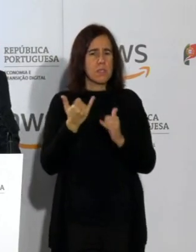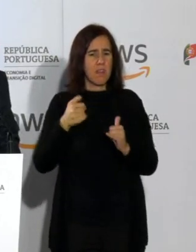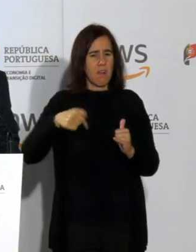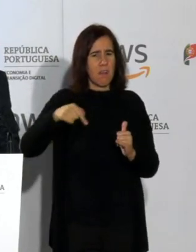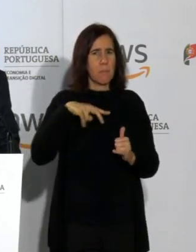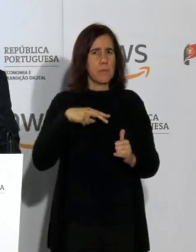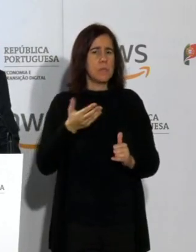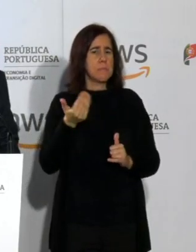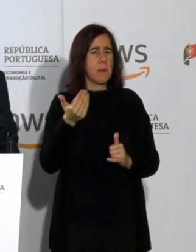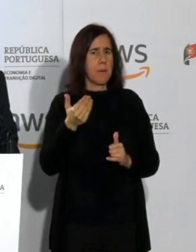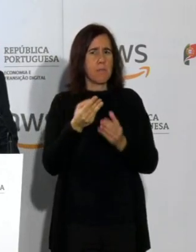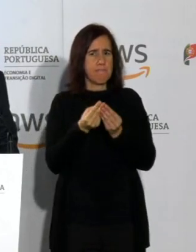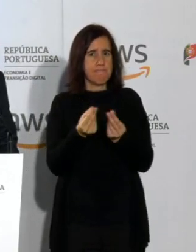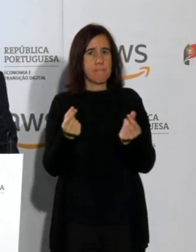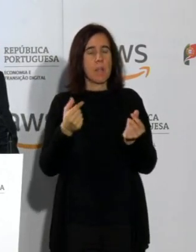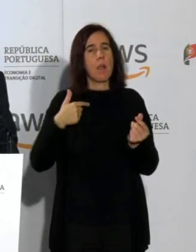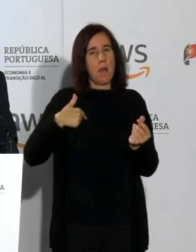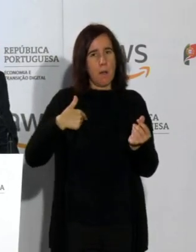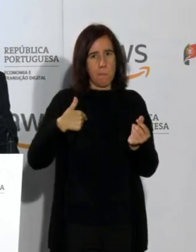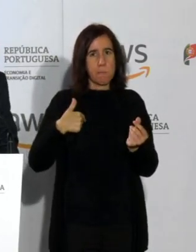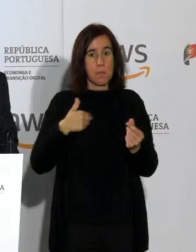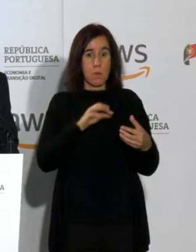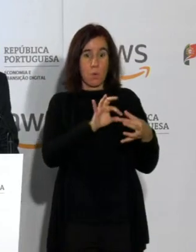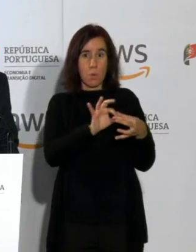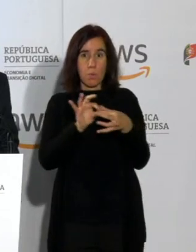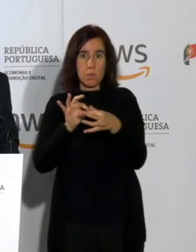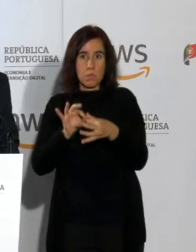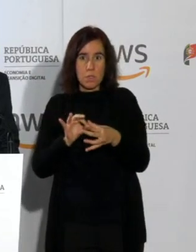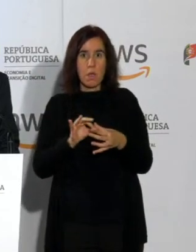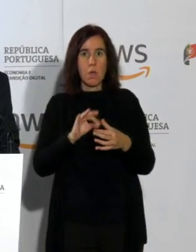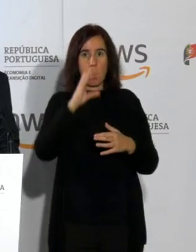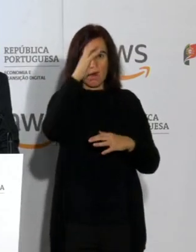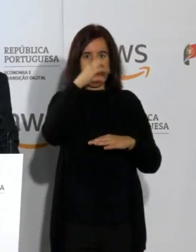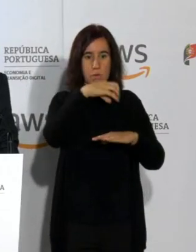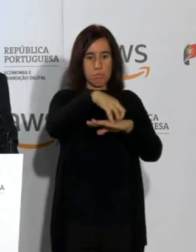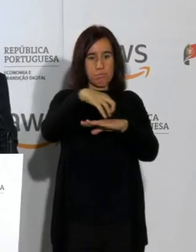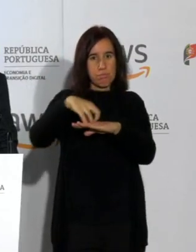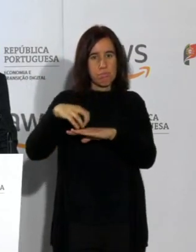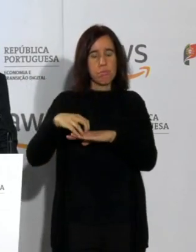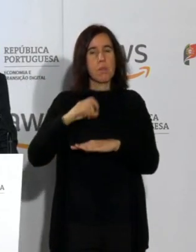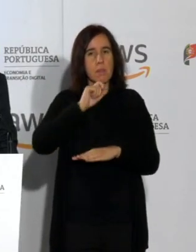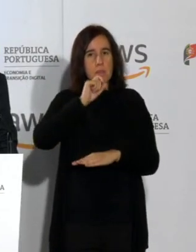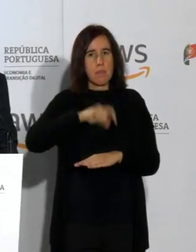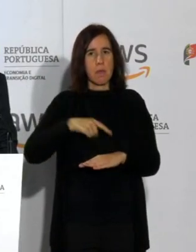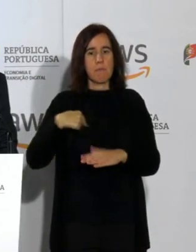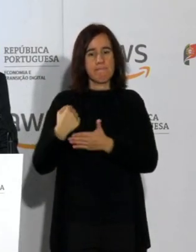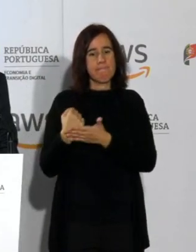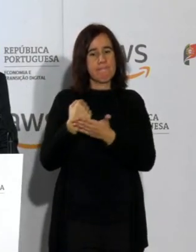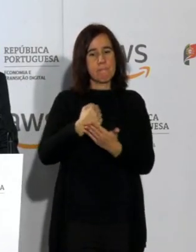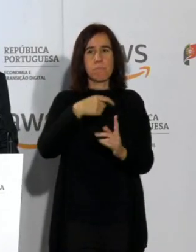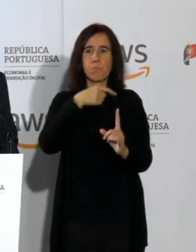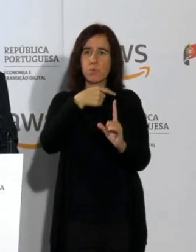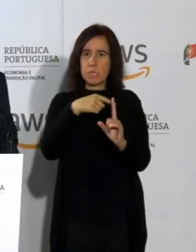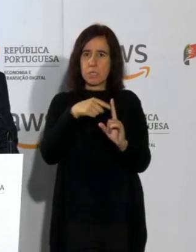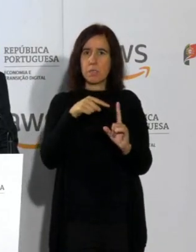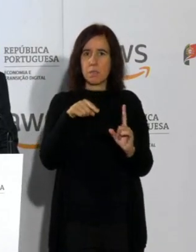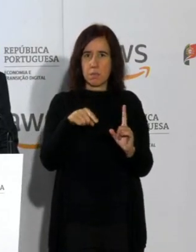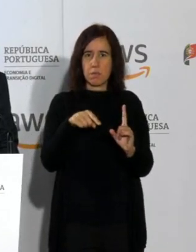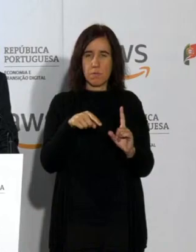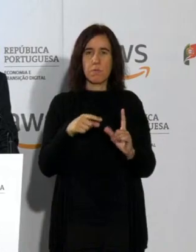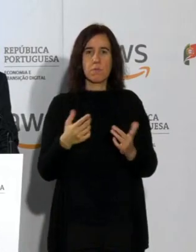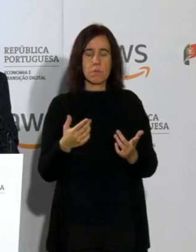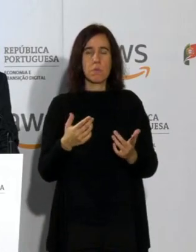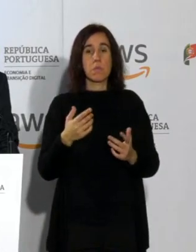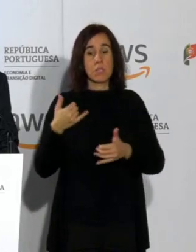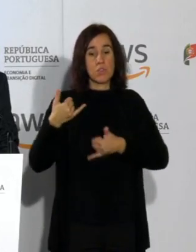no país. Estamos certos que, em feita a colaboração com os vários governos do Governo, seremos capazes de dar um contributo positivo para